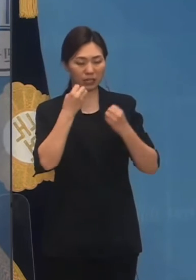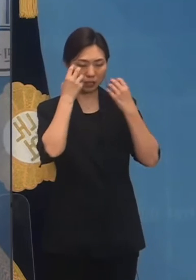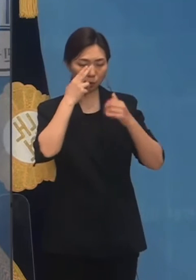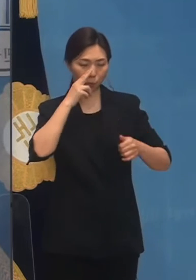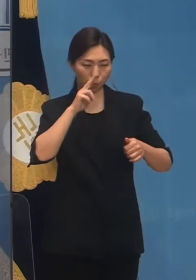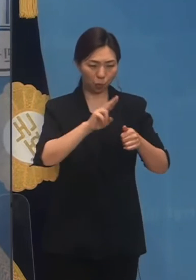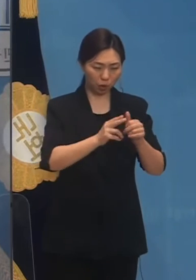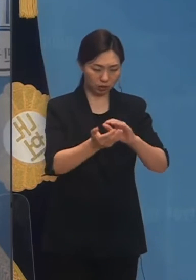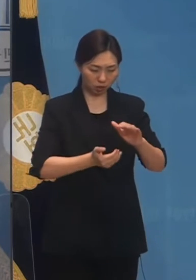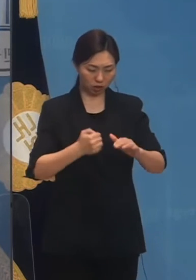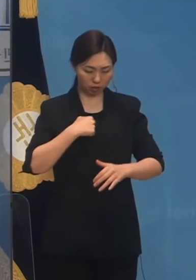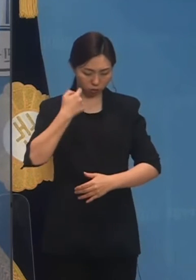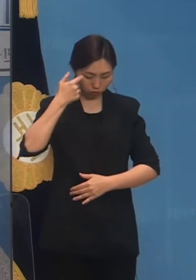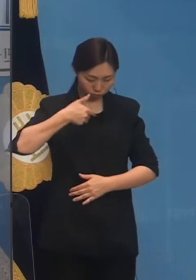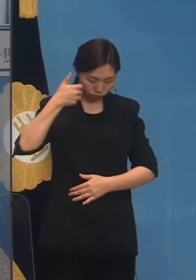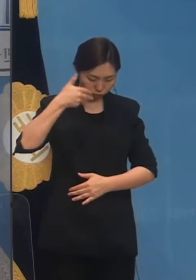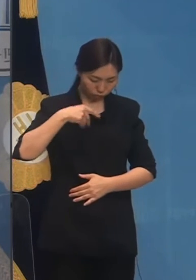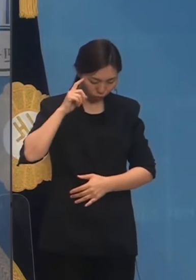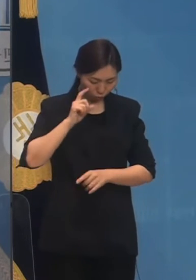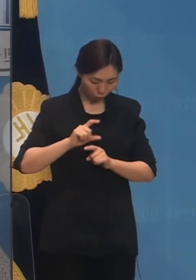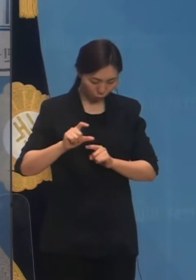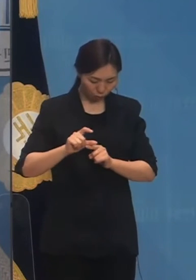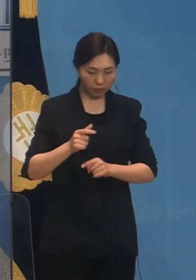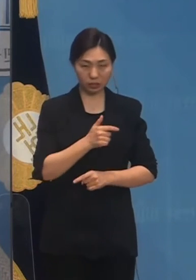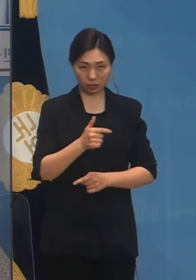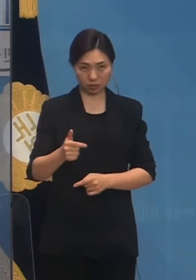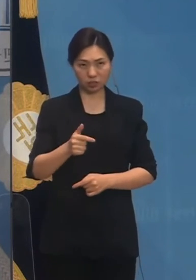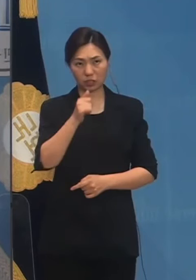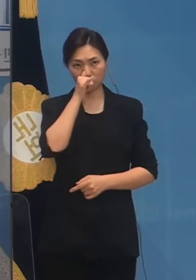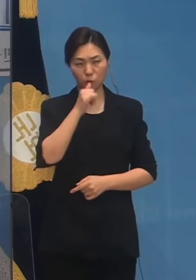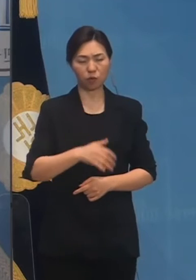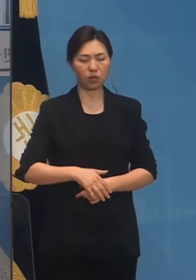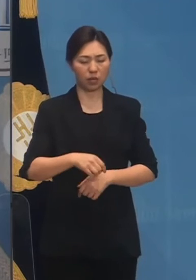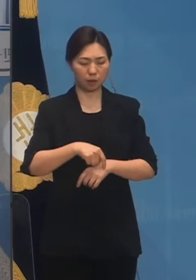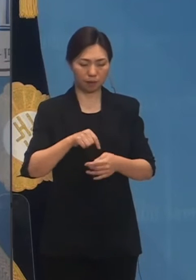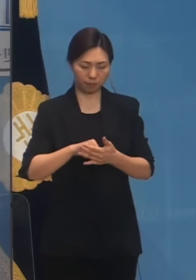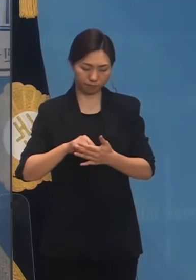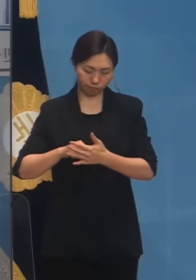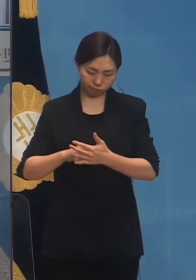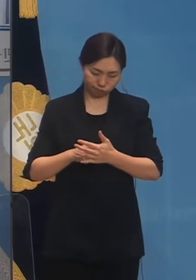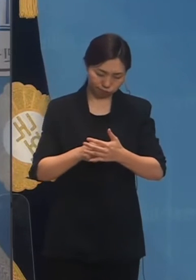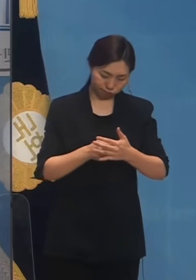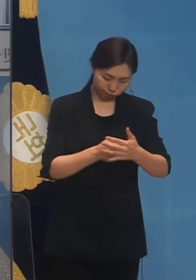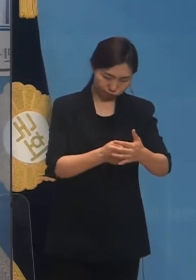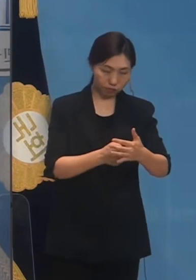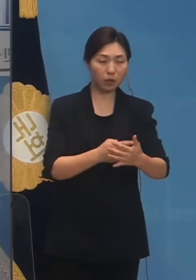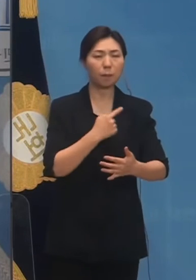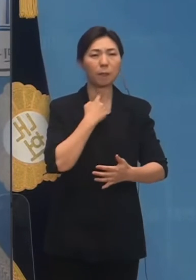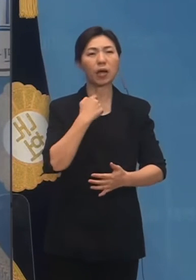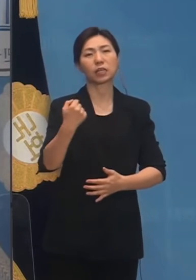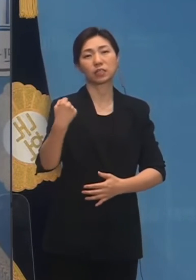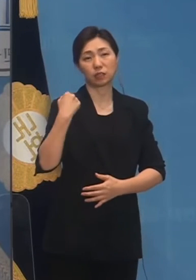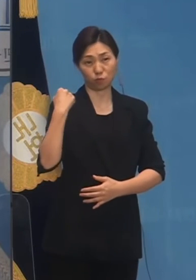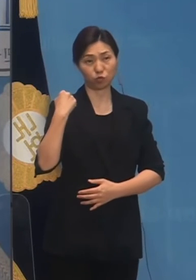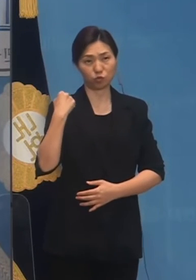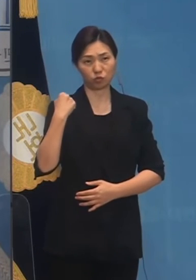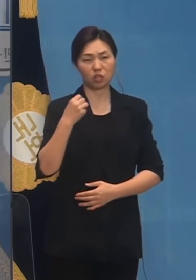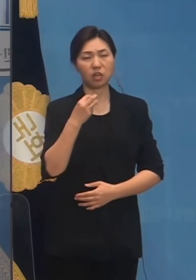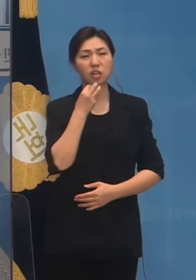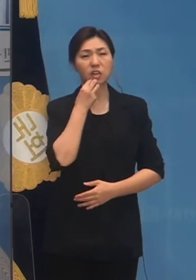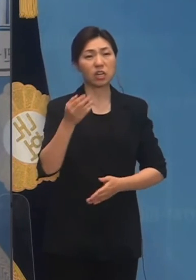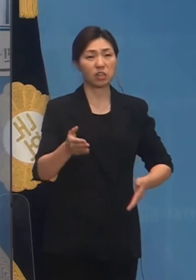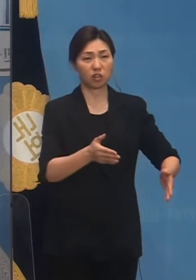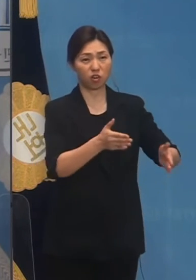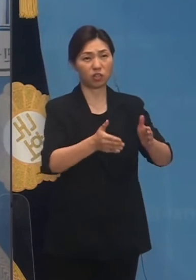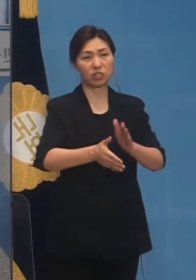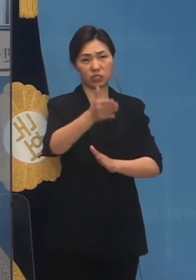또 물었습니다. 그리고 한결같은 마음으로 12년을 달려온 그 힘으로 이제 경기도지사 출마를